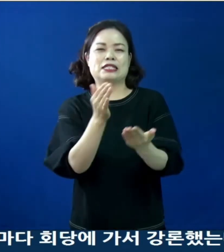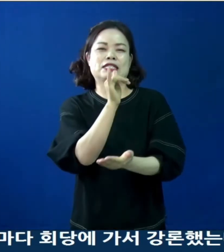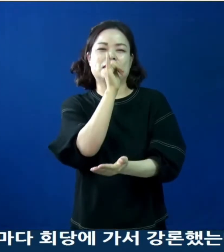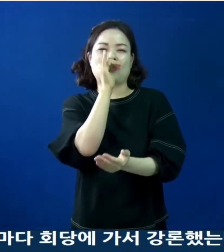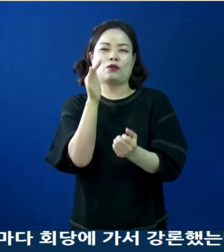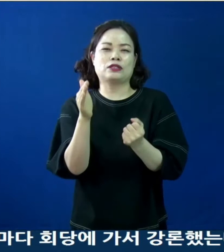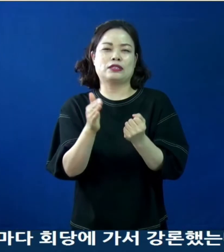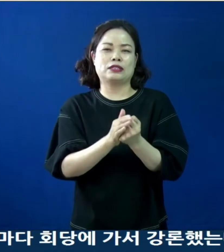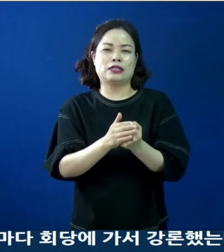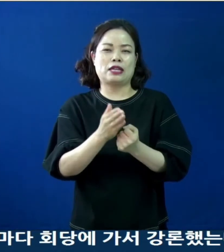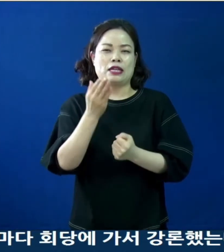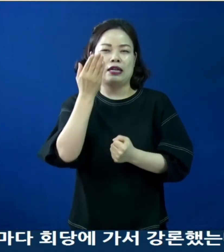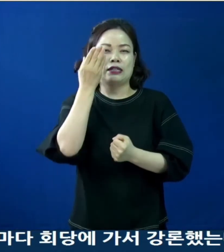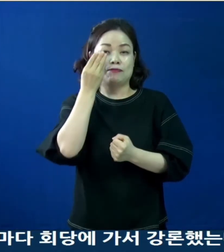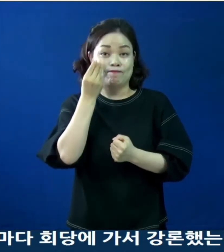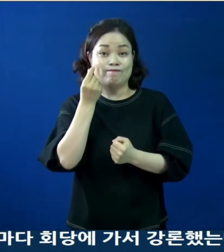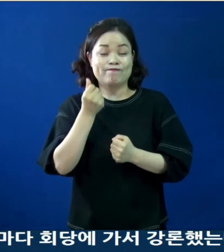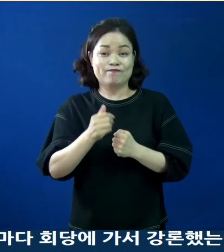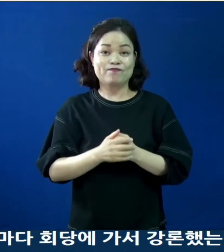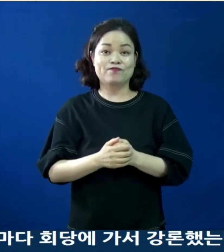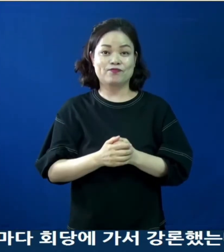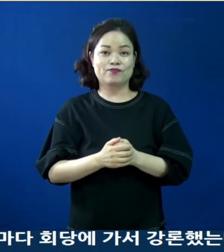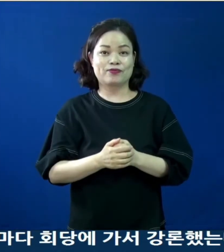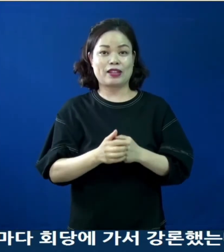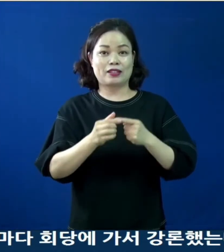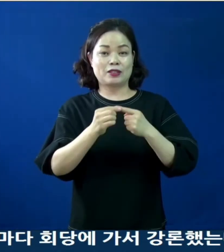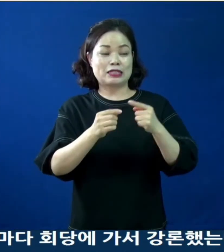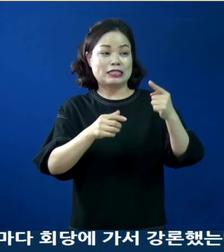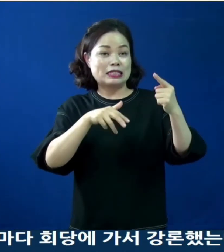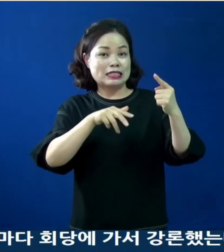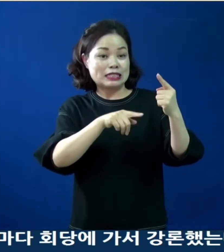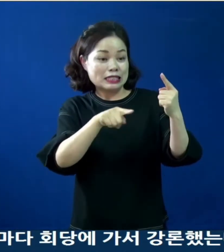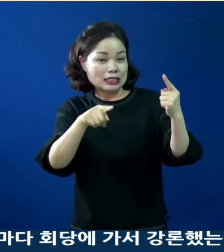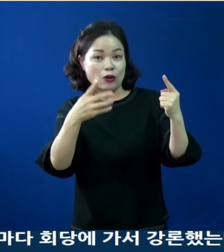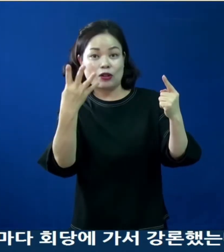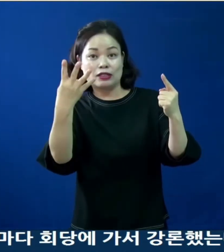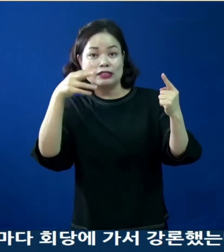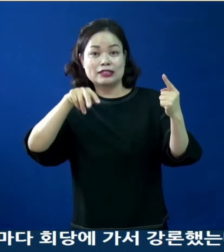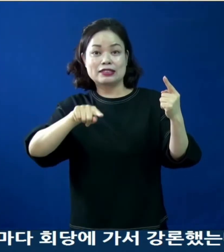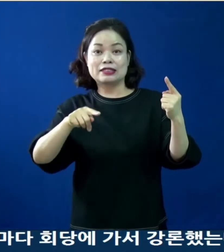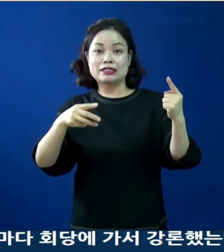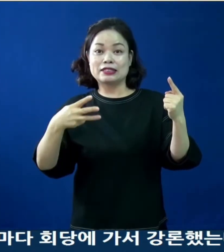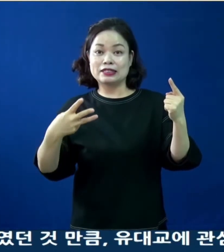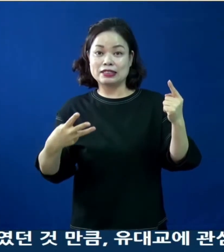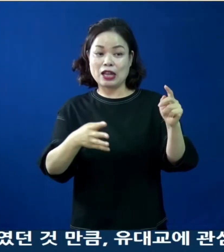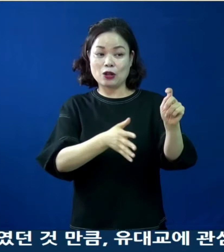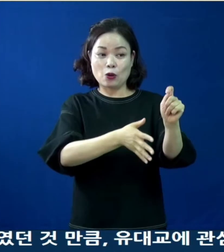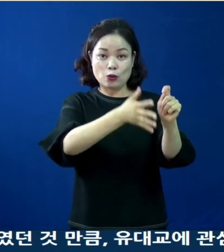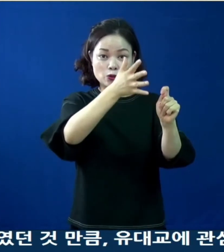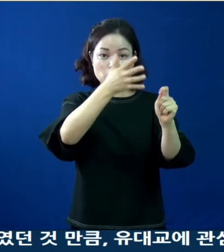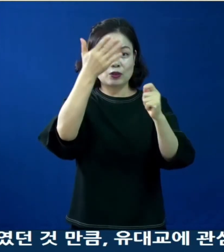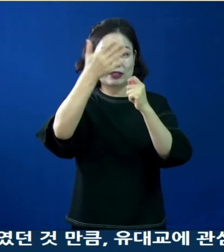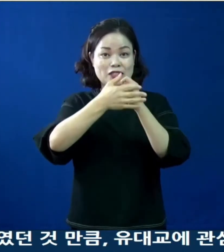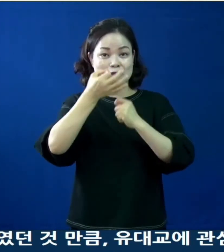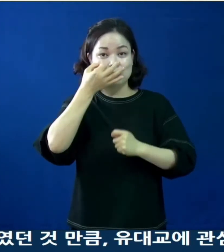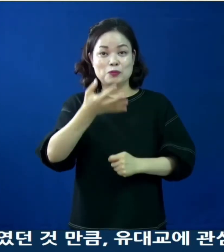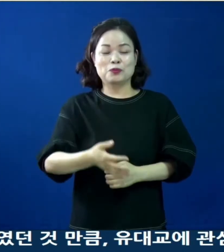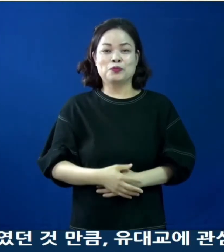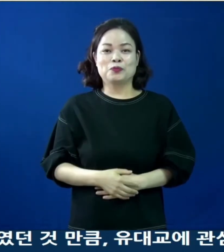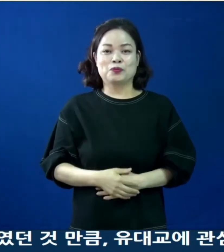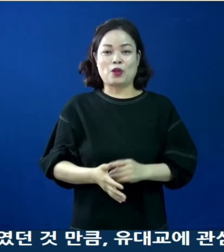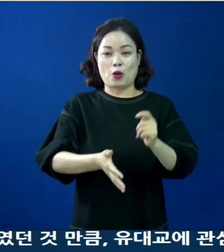때문에 낯설지 않습니다. 이렇게 일단 첫 1절에서 4절까지 말씀입니다. 자, 고린도 사진 좀 보고 가겠습니다.